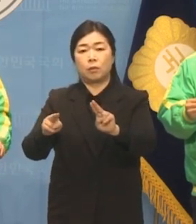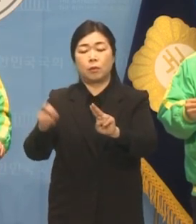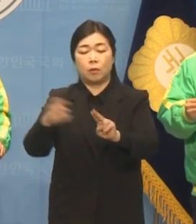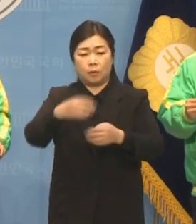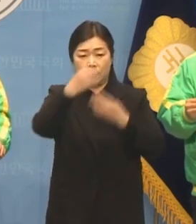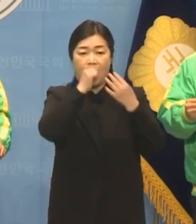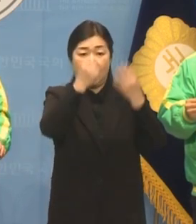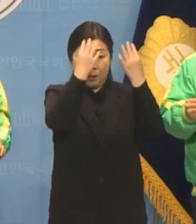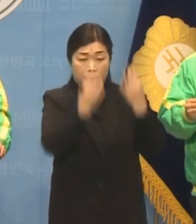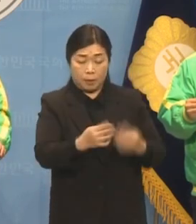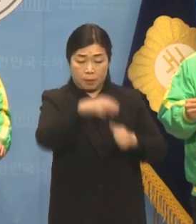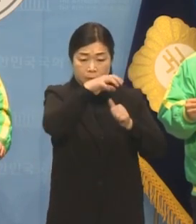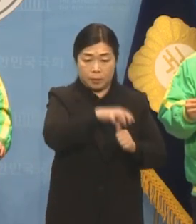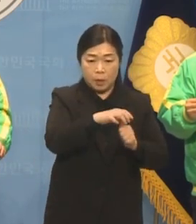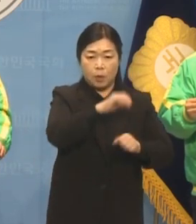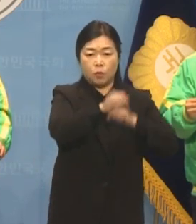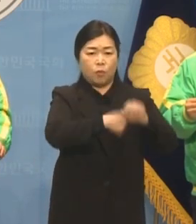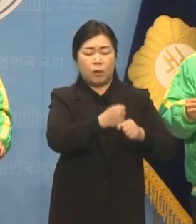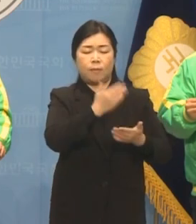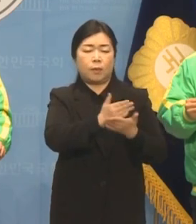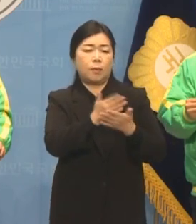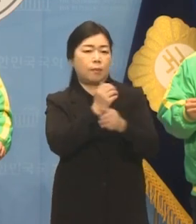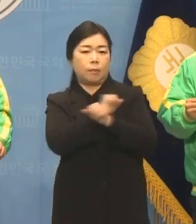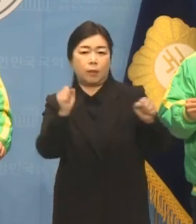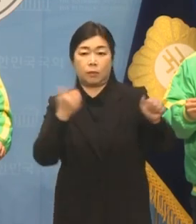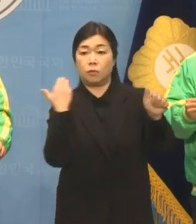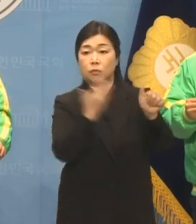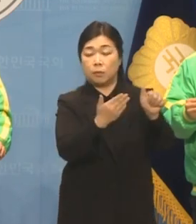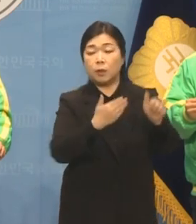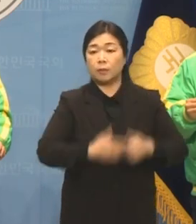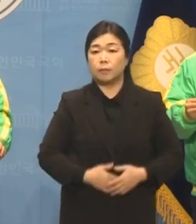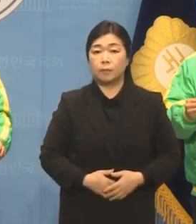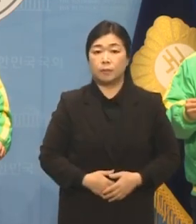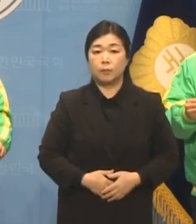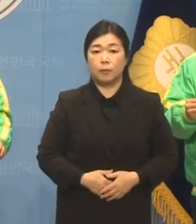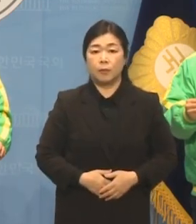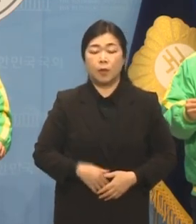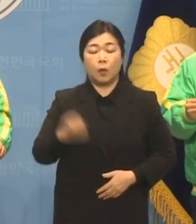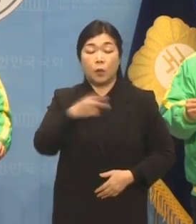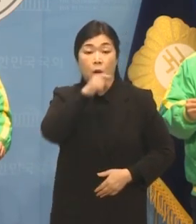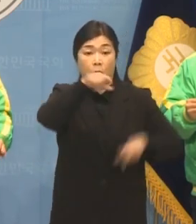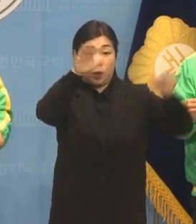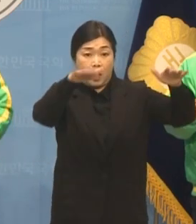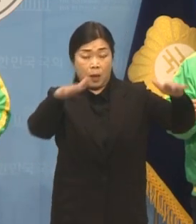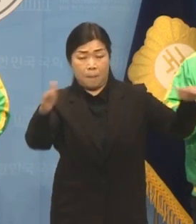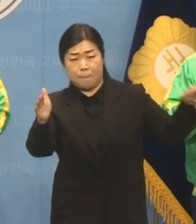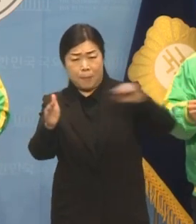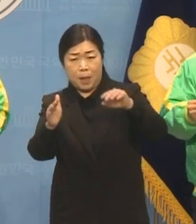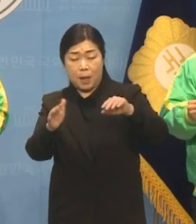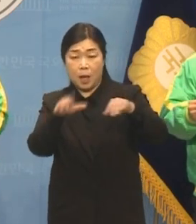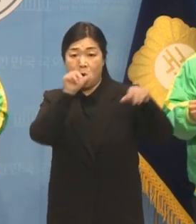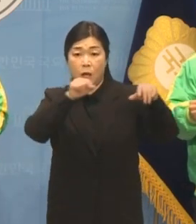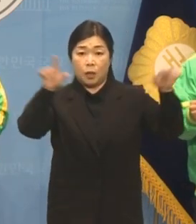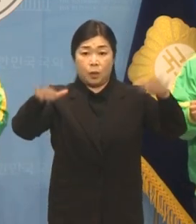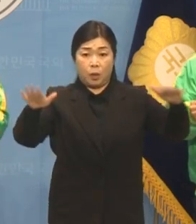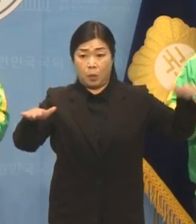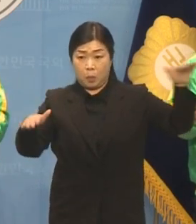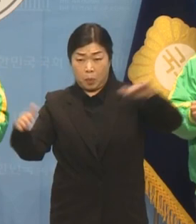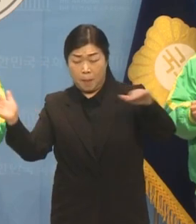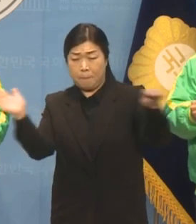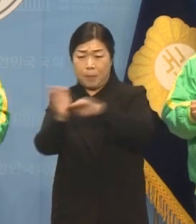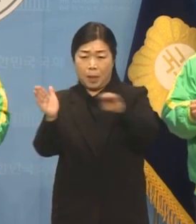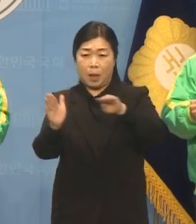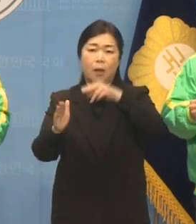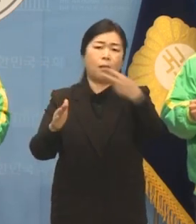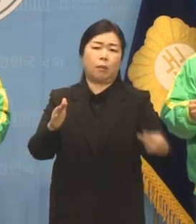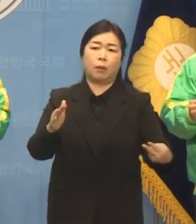만들어 가겠습니다. 새 충돌과 로드킬 방지 등 야생동물을 살리는 정책을 만들어 가겠습니다.